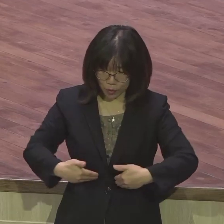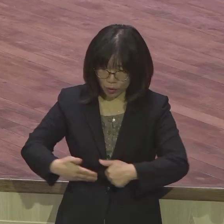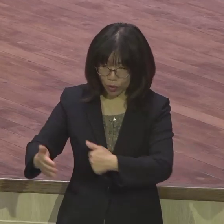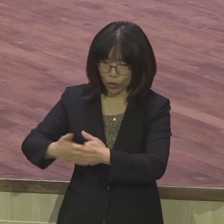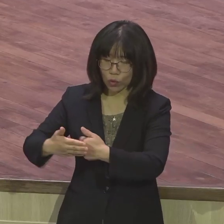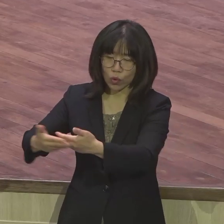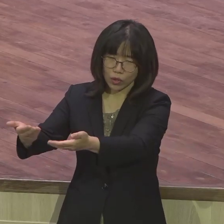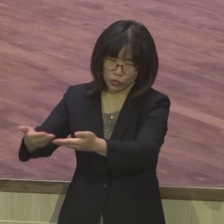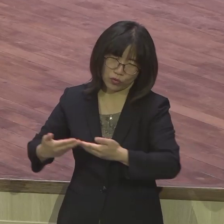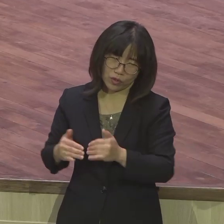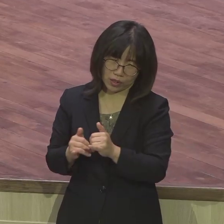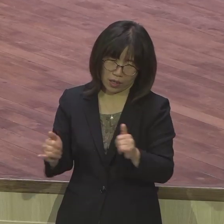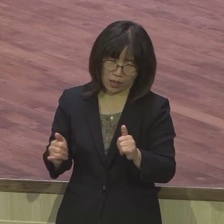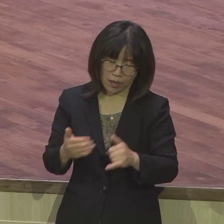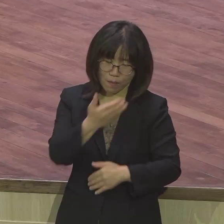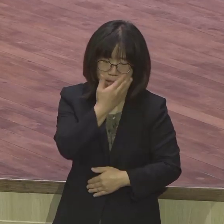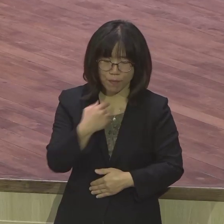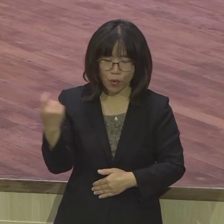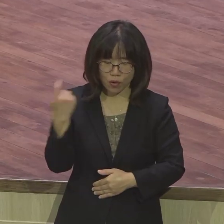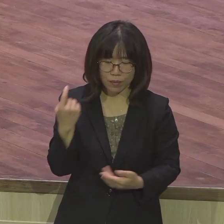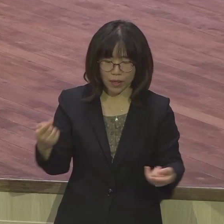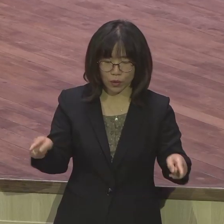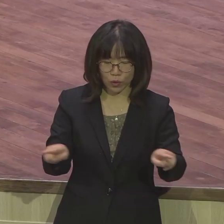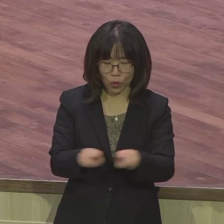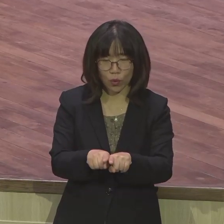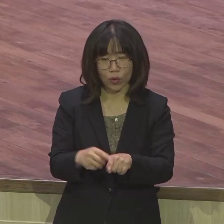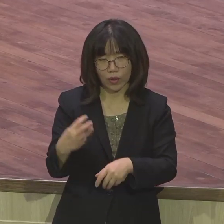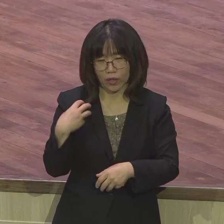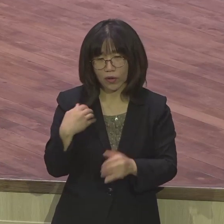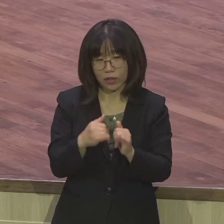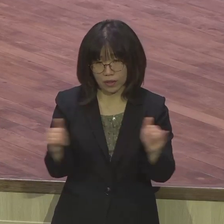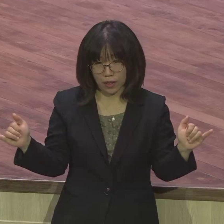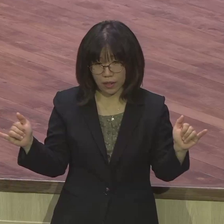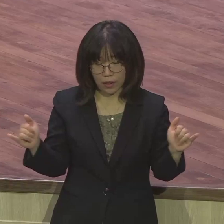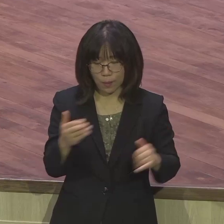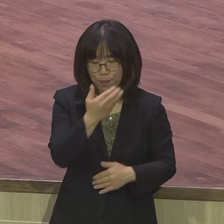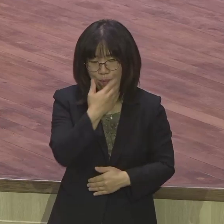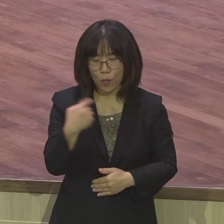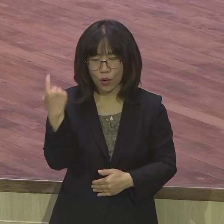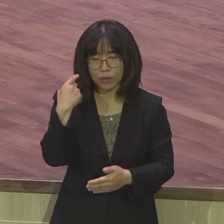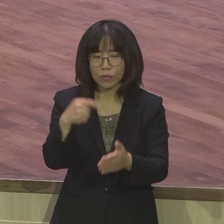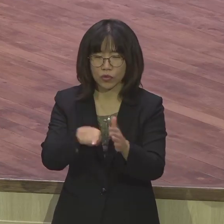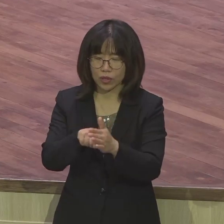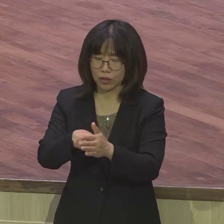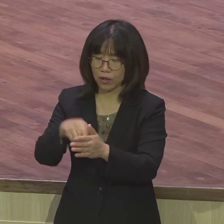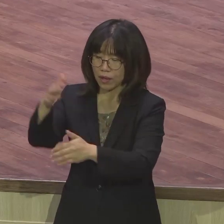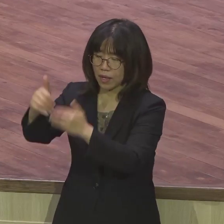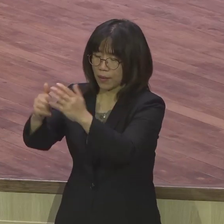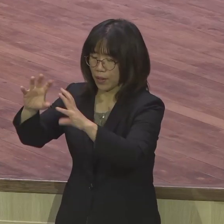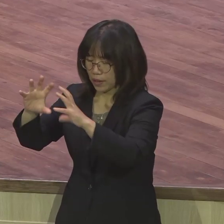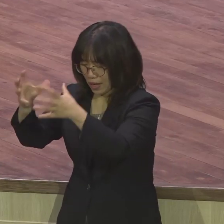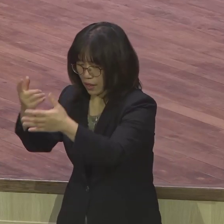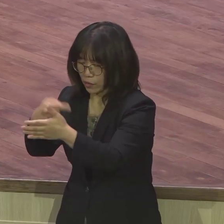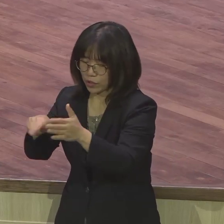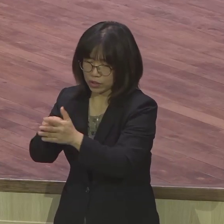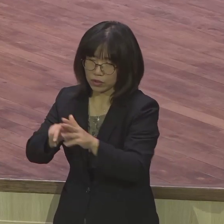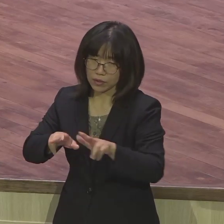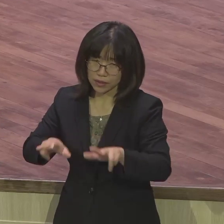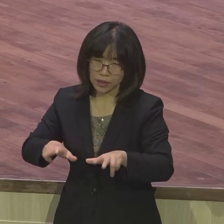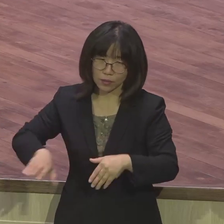우리 교인. 그래서 제가 복음의 동역자라는 말은 우리는 복음을 위해서 지금 하나님 나라를 위해서 전도를 위해서 쓰임 받고